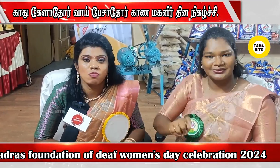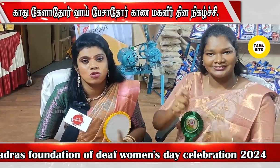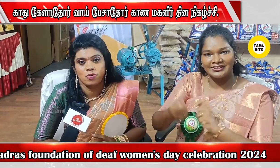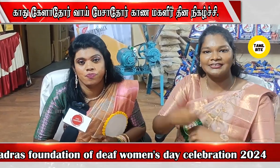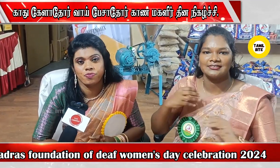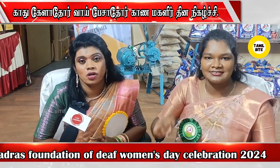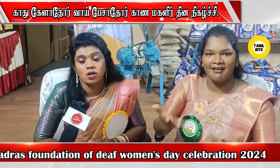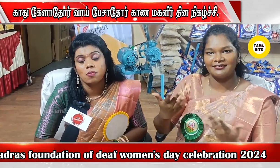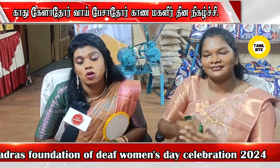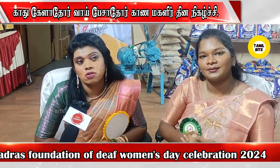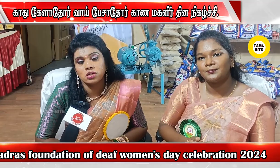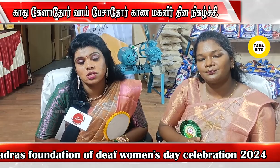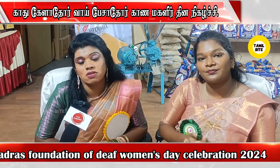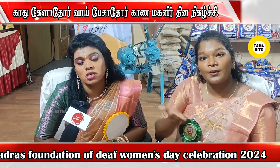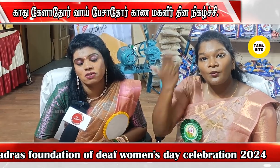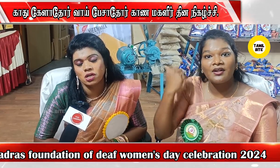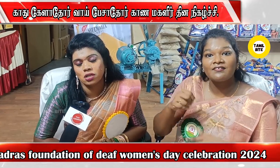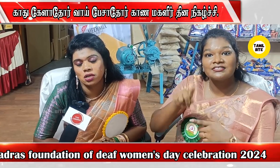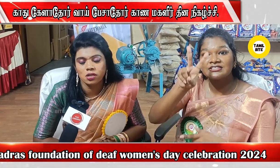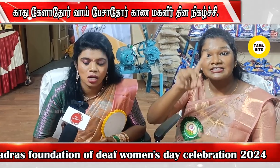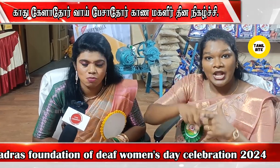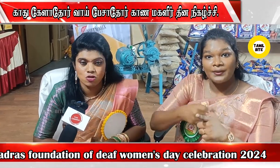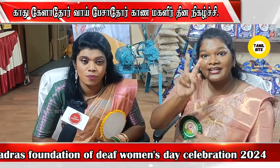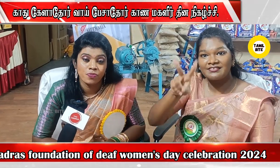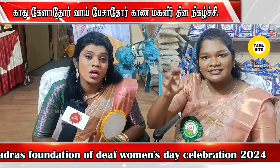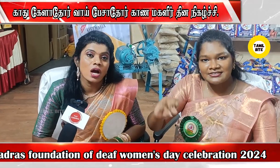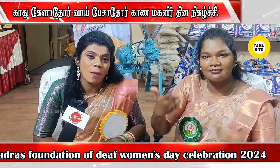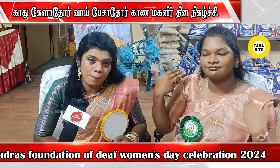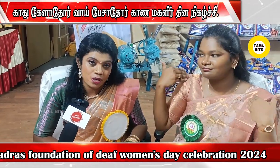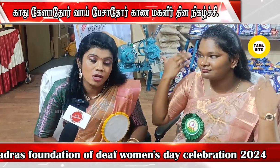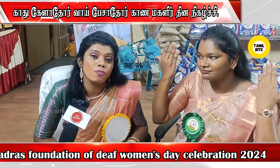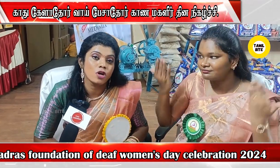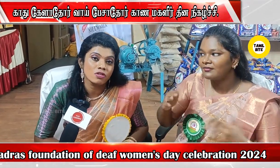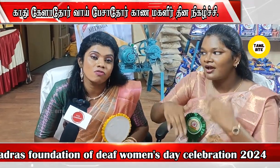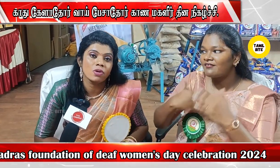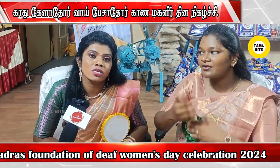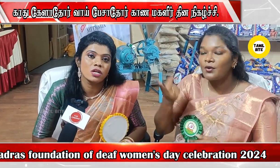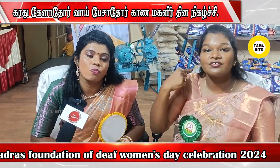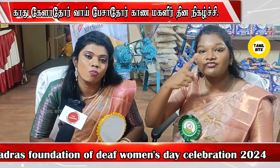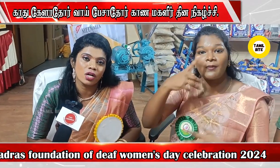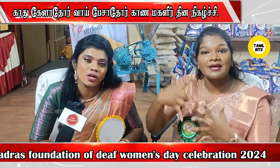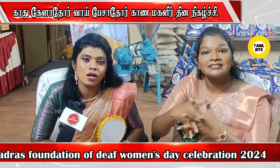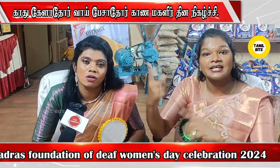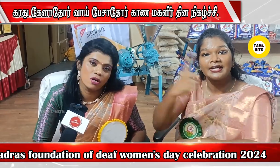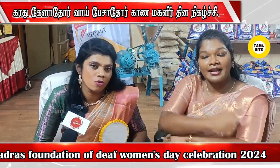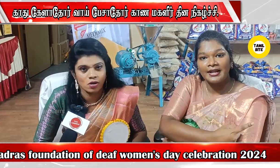tu. Pernah tu, jangan baru video terendah dari aram tu. Apa orang pernah tu, mantep, dalamnya kandar